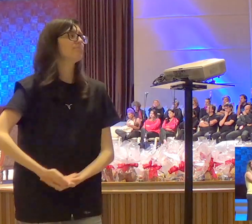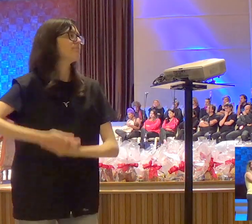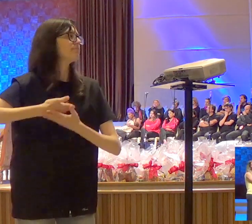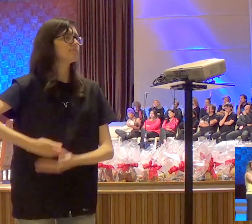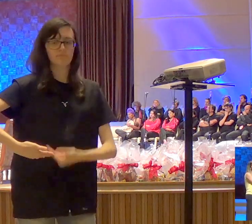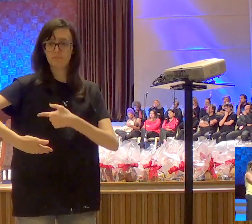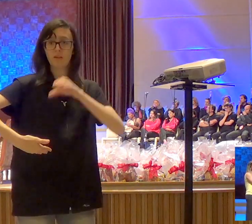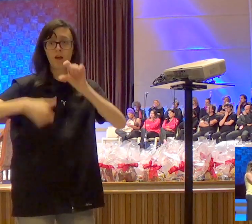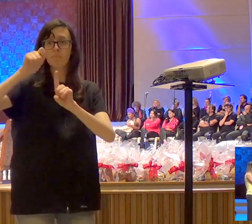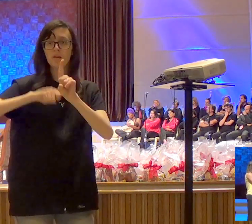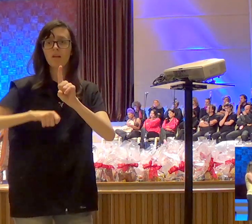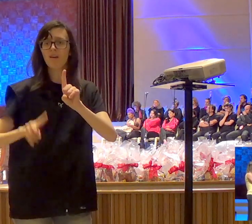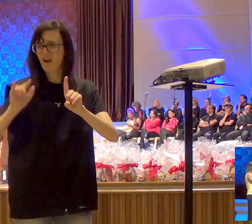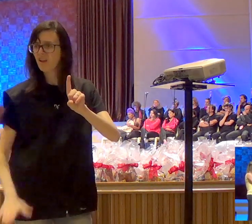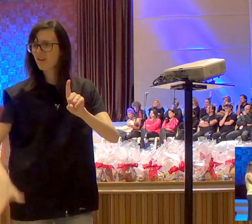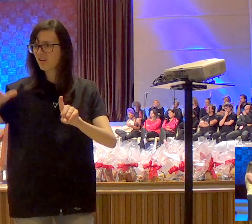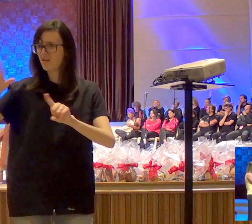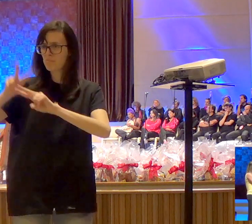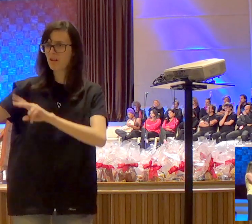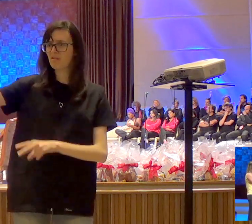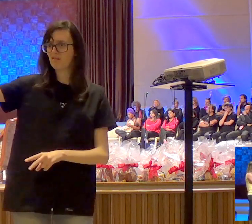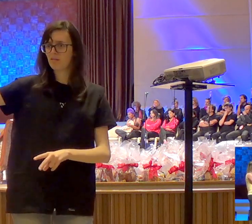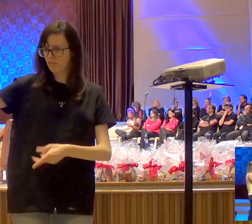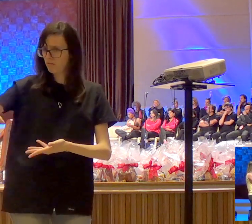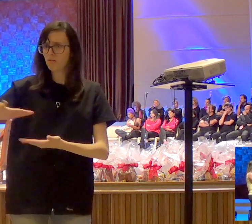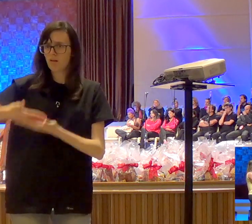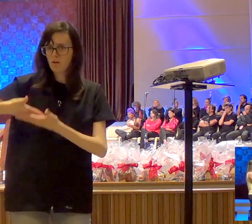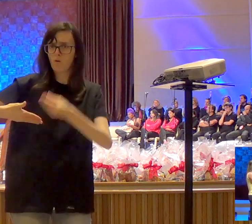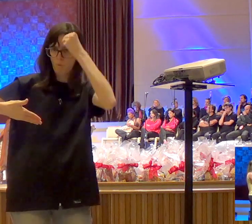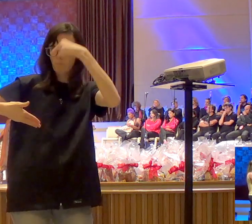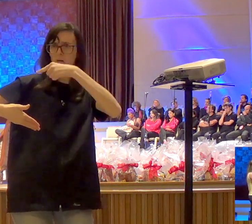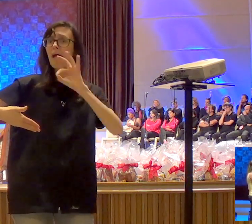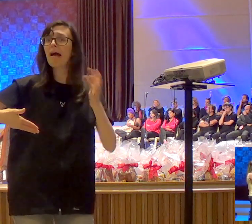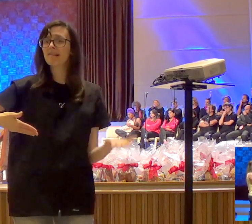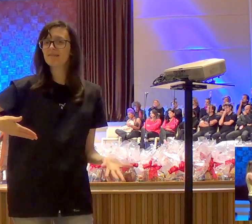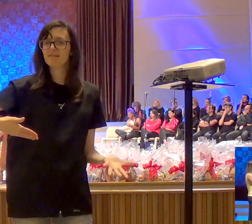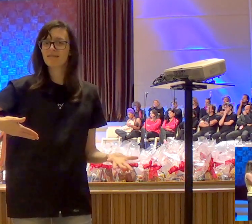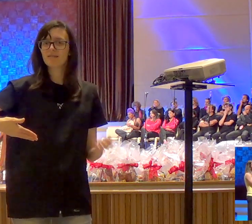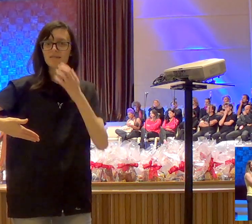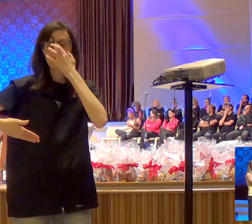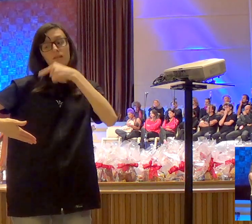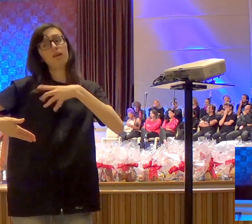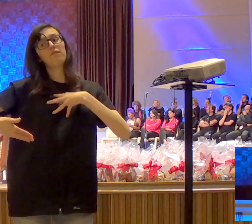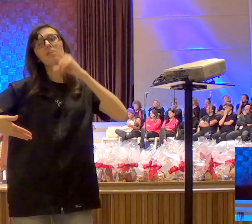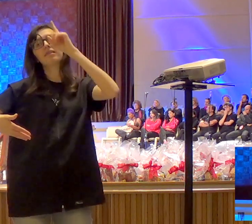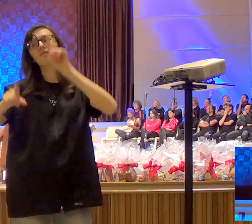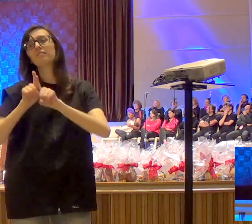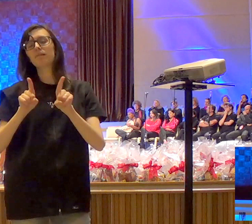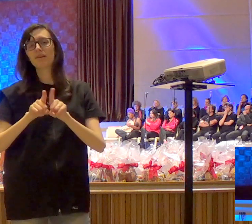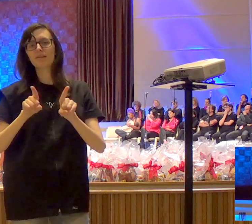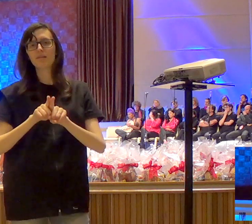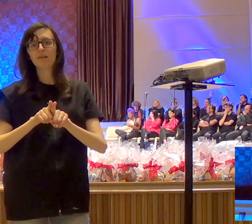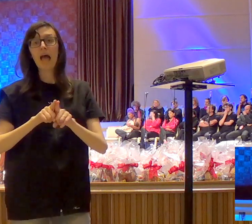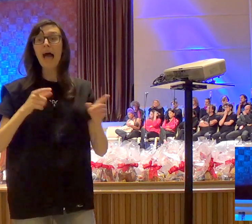também é filho de Deus. This is where I become very passionate about loving our neighbors as ourselves. E é isso que tornou a